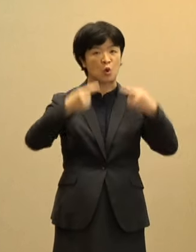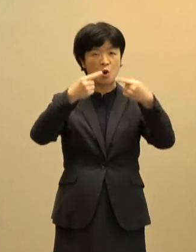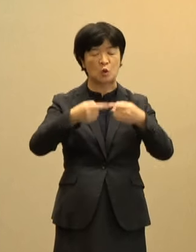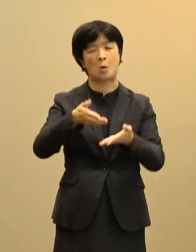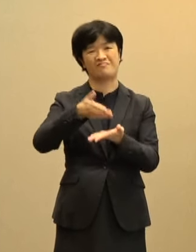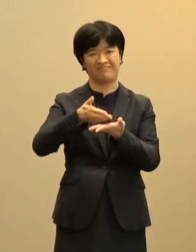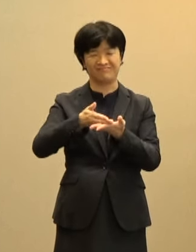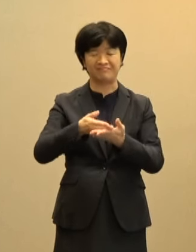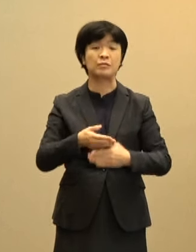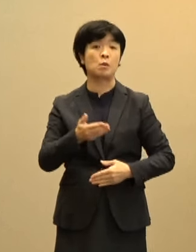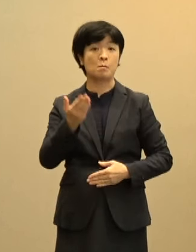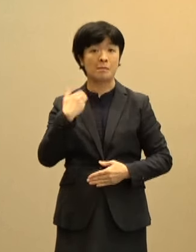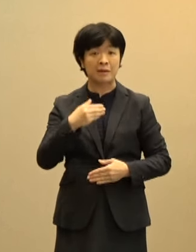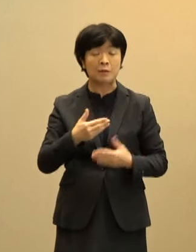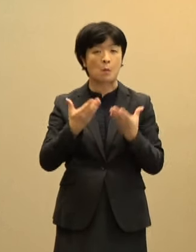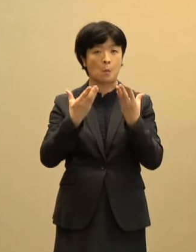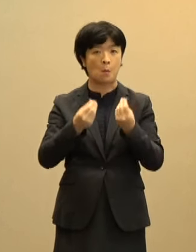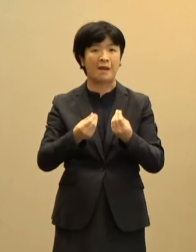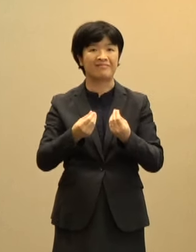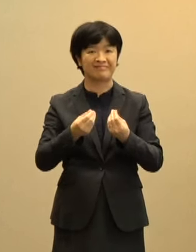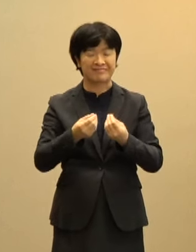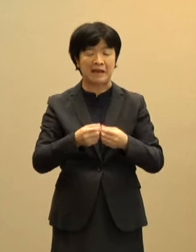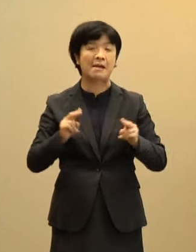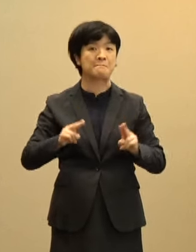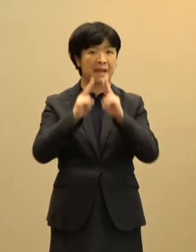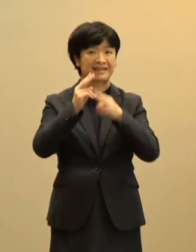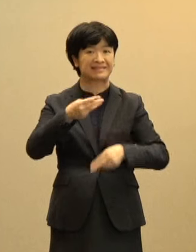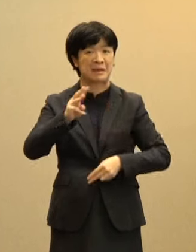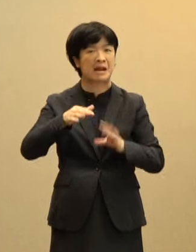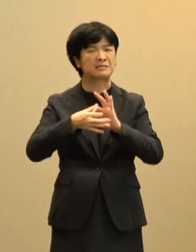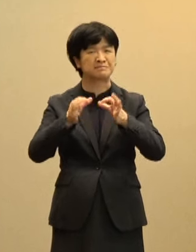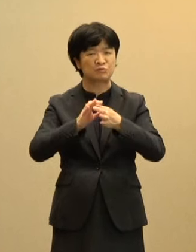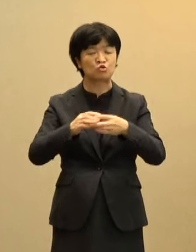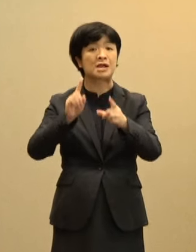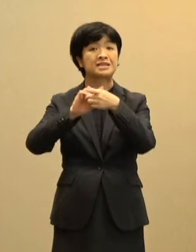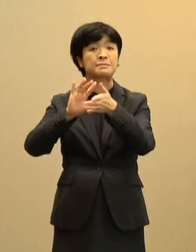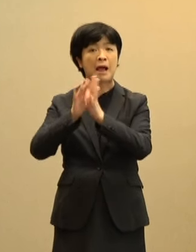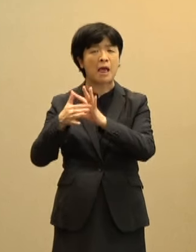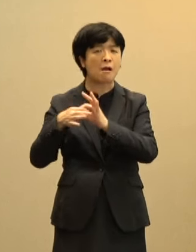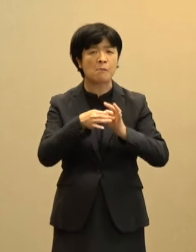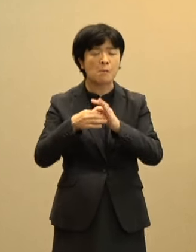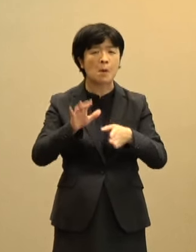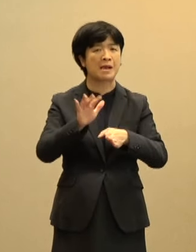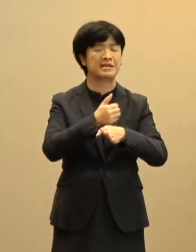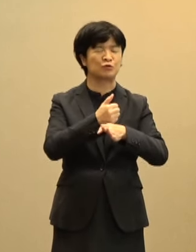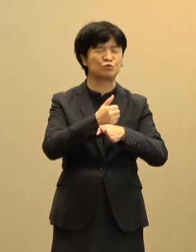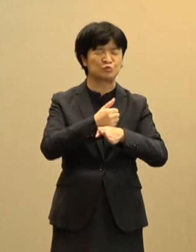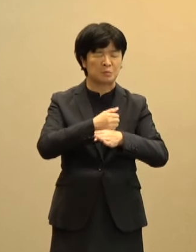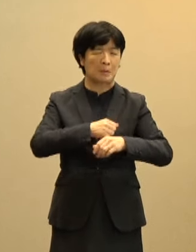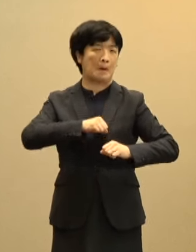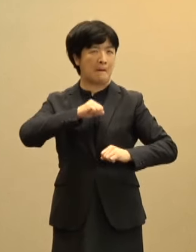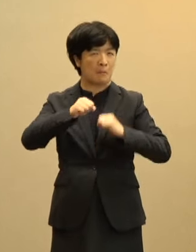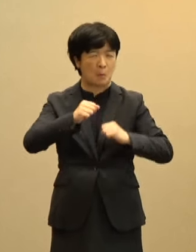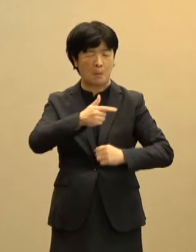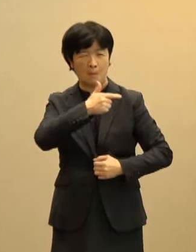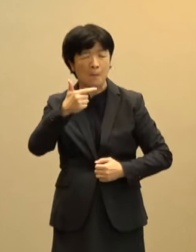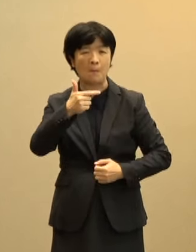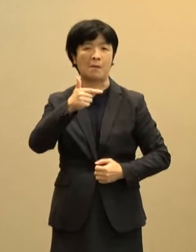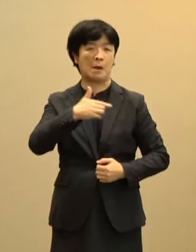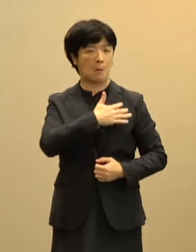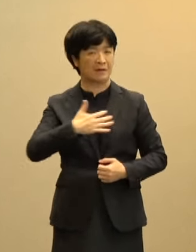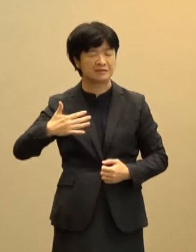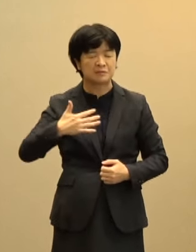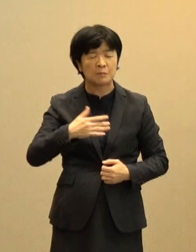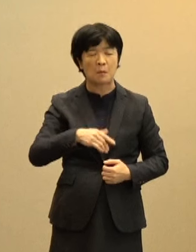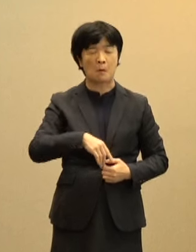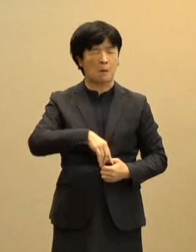に開催されたパラリンピックでは本県ゆかりの選手の皆様も多くのメダルを獲得され、その活躍は私たち県民に大きな勇気と感